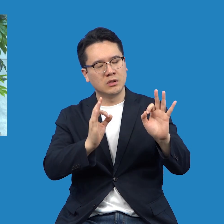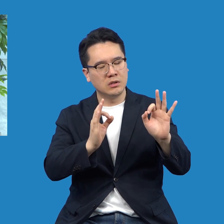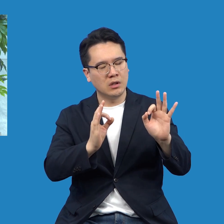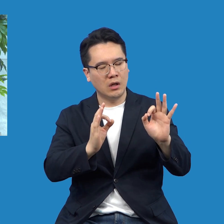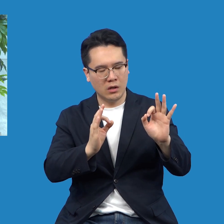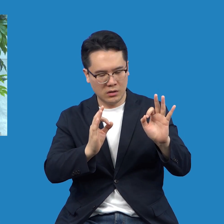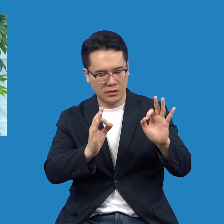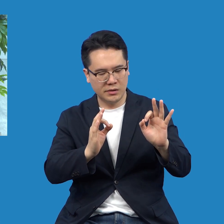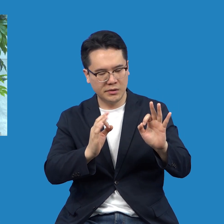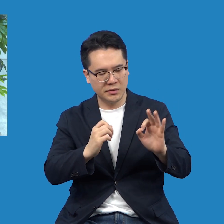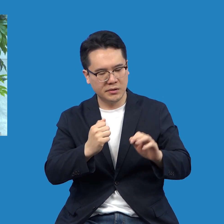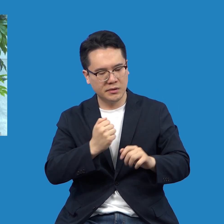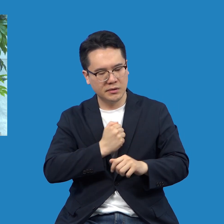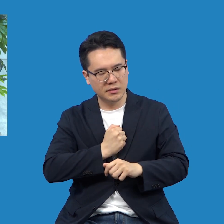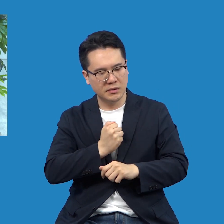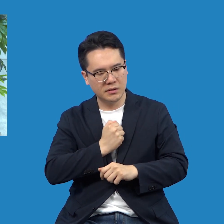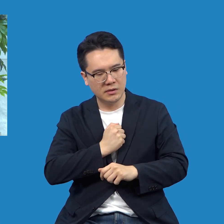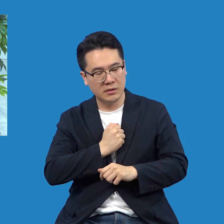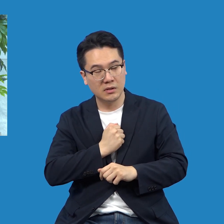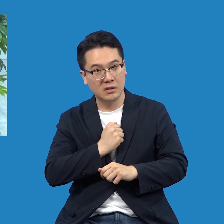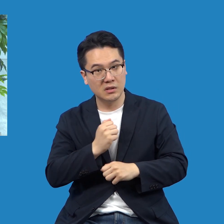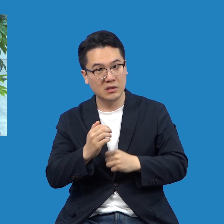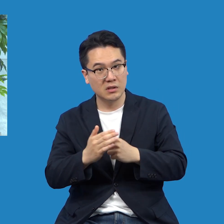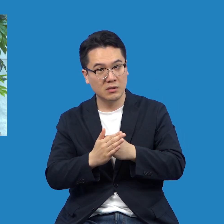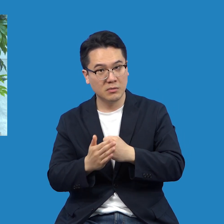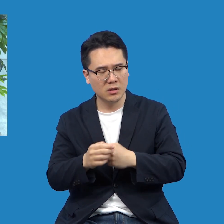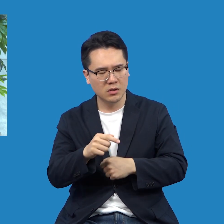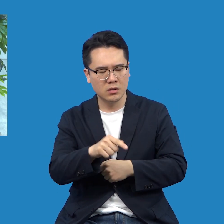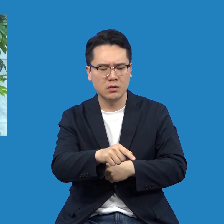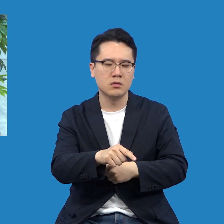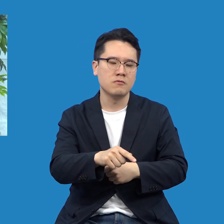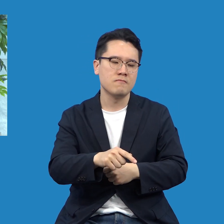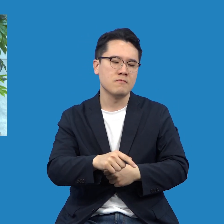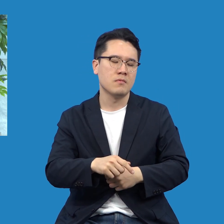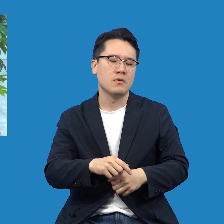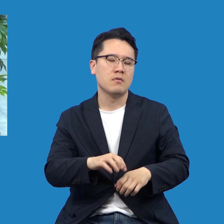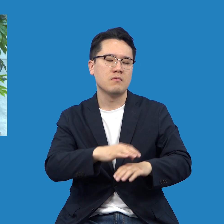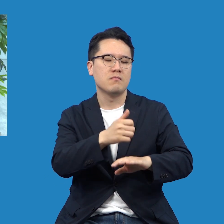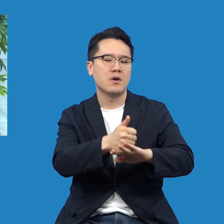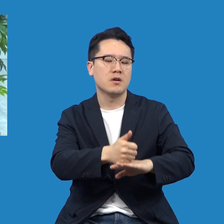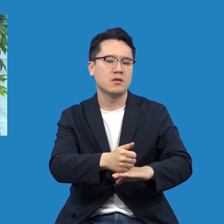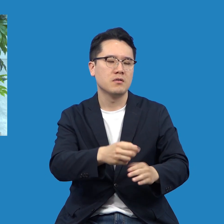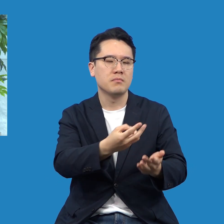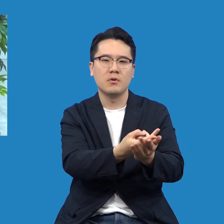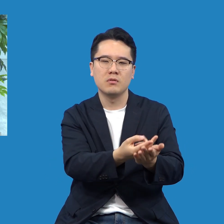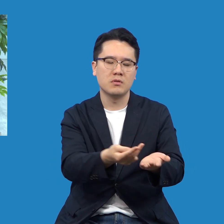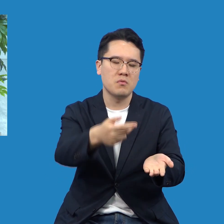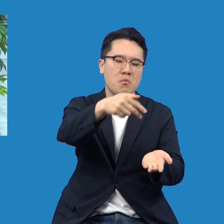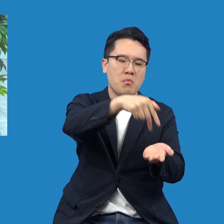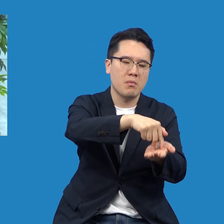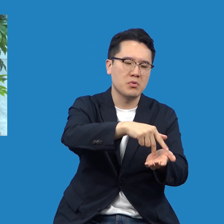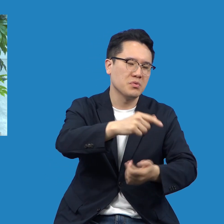한심스러웠으면 아시아를 그 병상에서 내려오지도 못하게 하시고 죽게 하셨겠습니까?